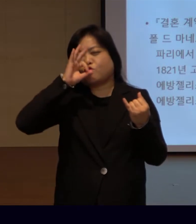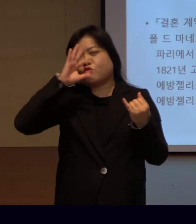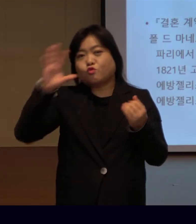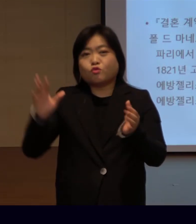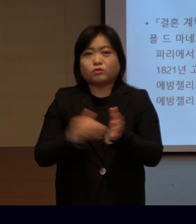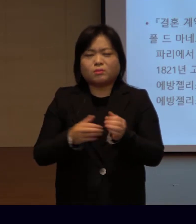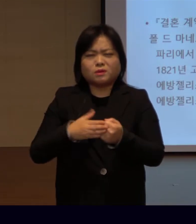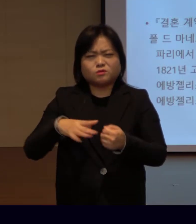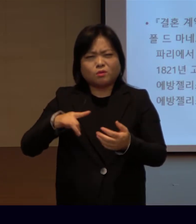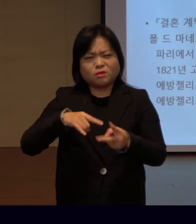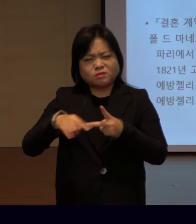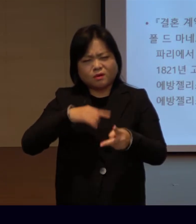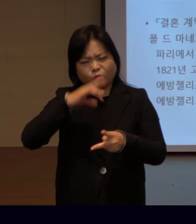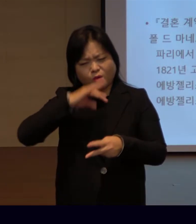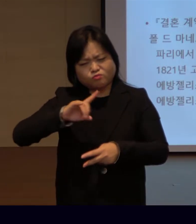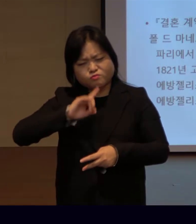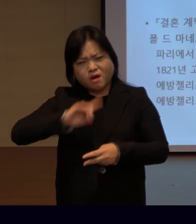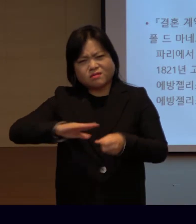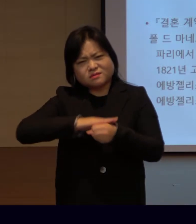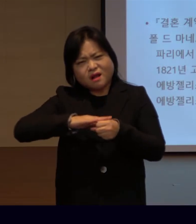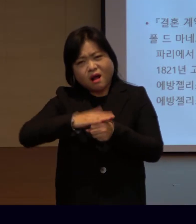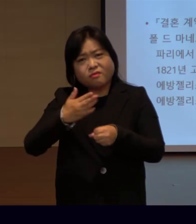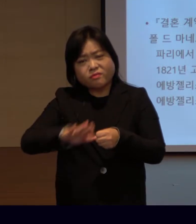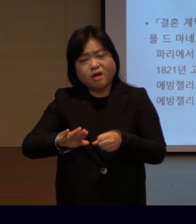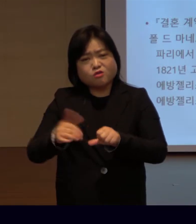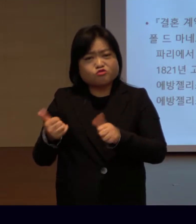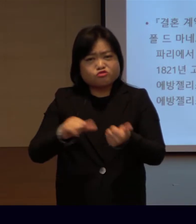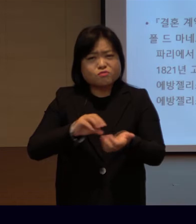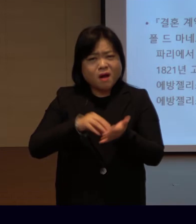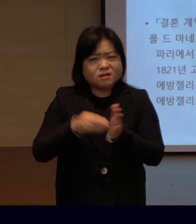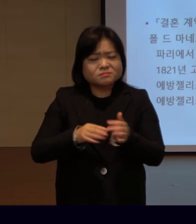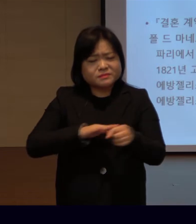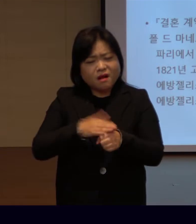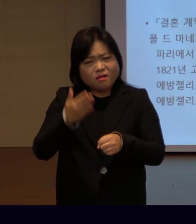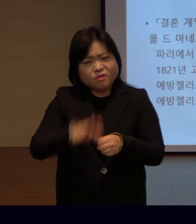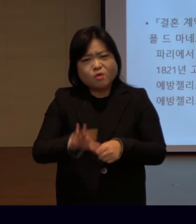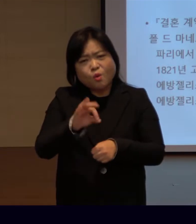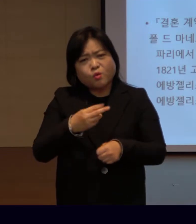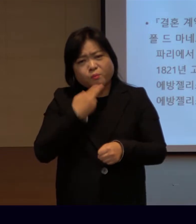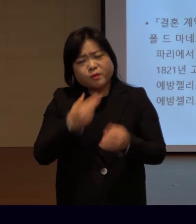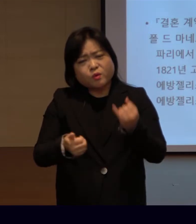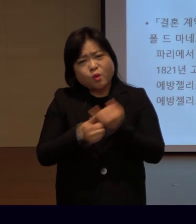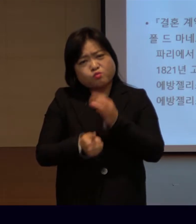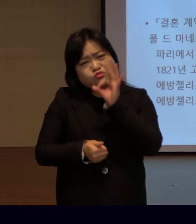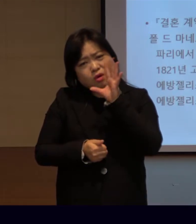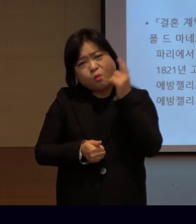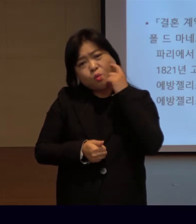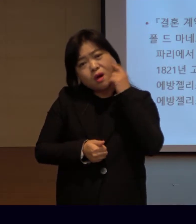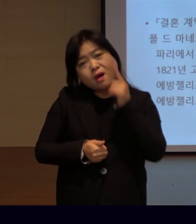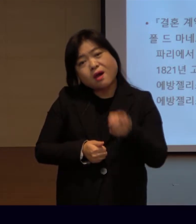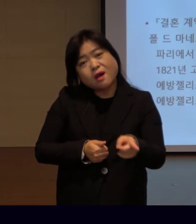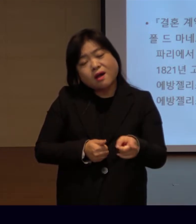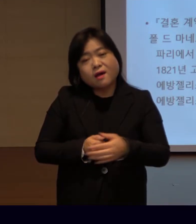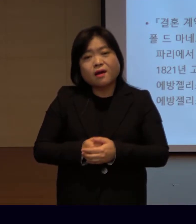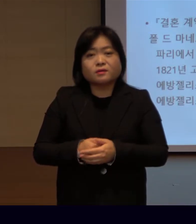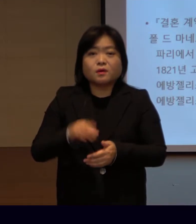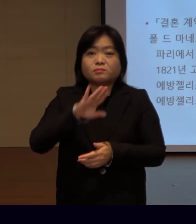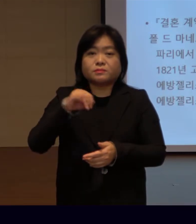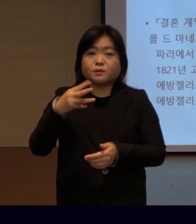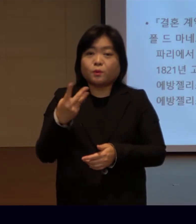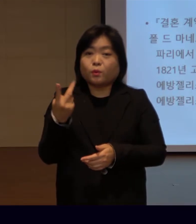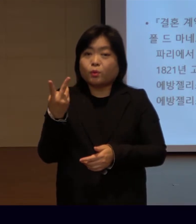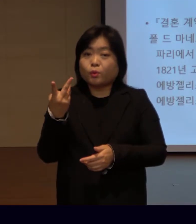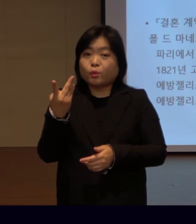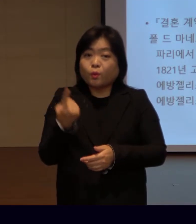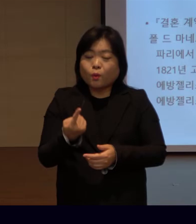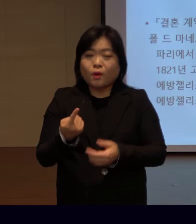읽을 때 이해가 안 갔어요. 너무너무 사랑한대요. 뭐 죽도록 사랑한데 근데 돈이 아까 말씀드린 세자르 비로토 그